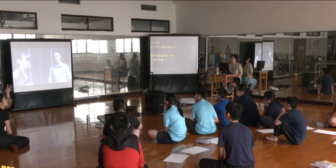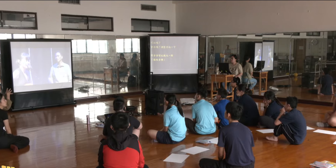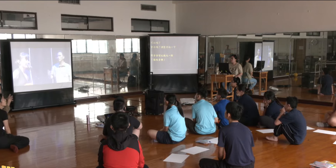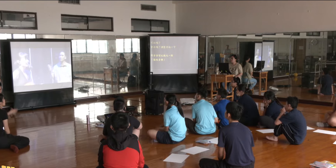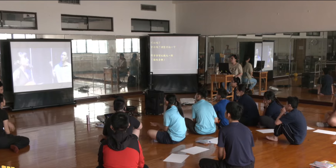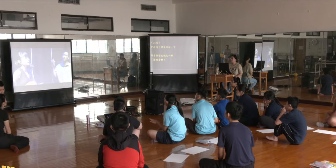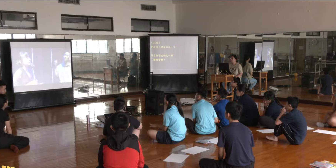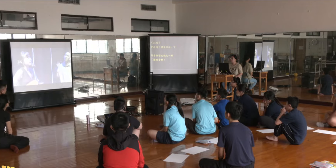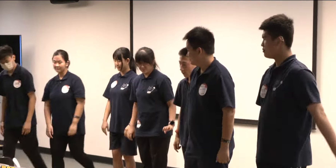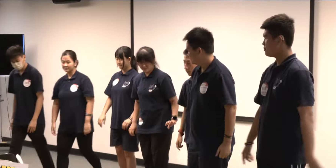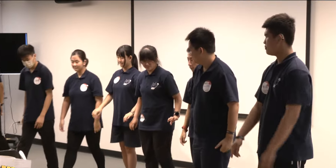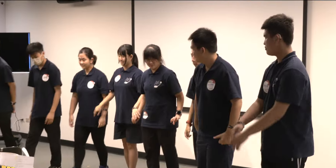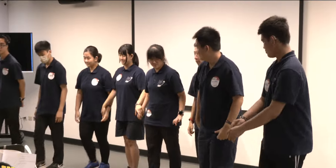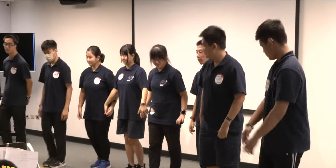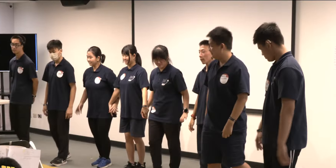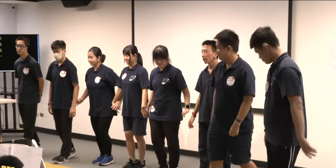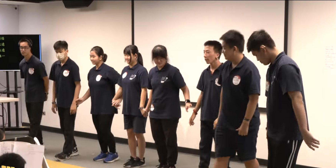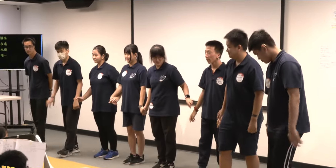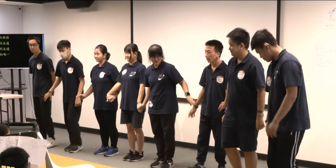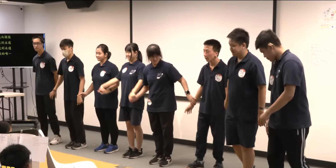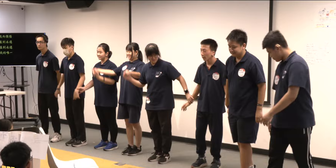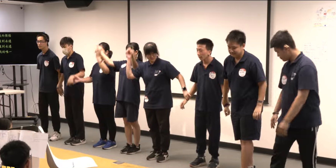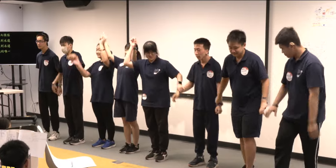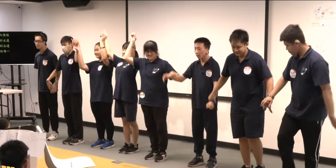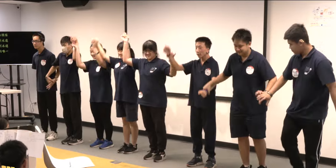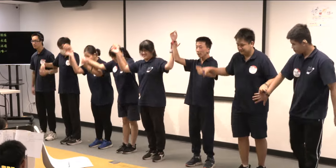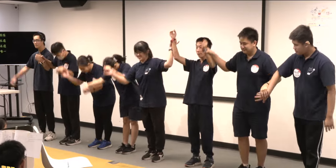境，让每个人都可以以自己独特的方式